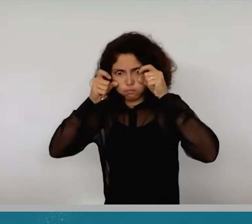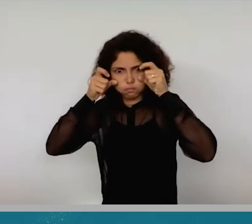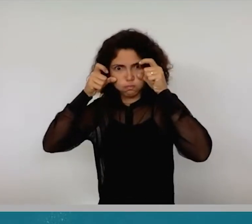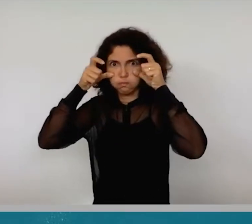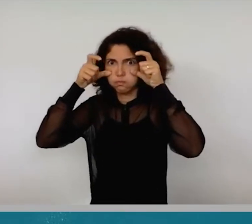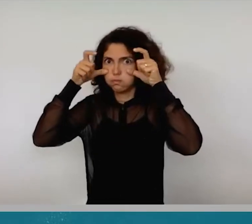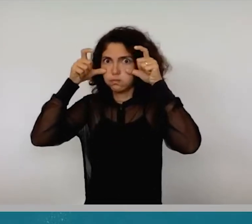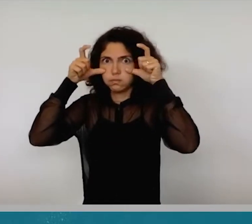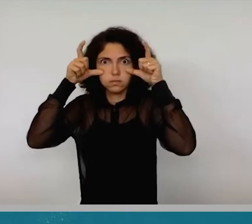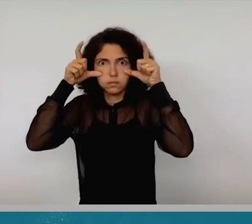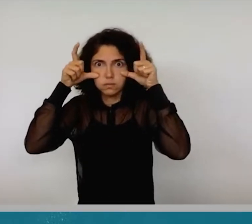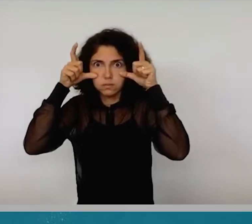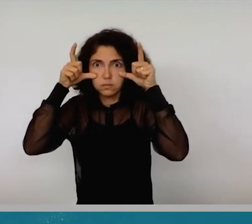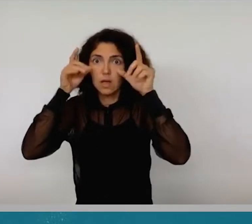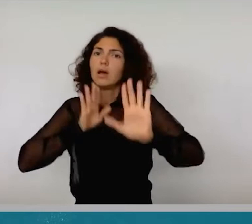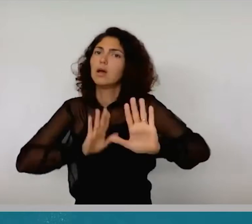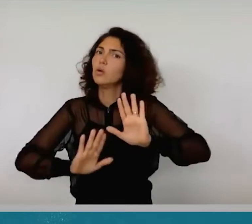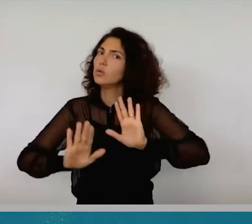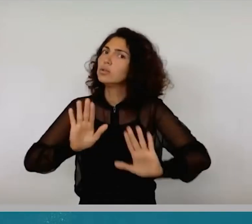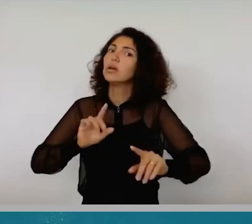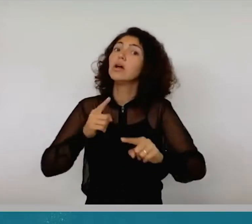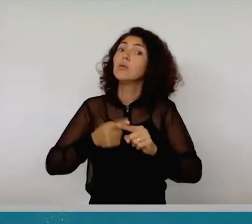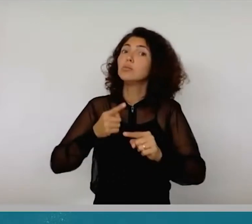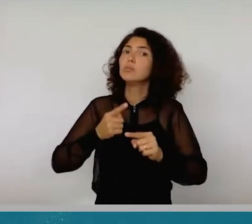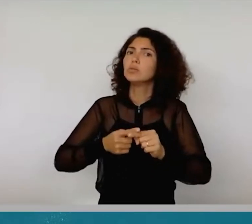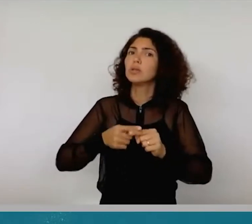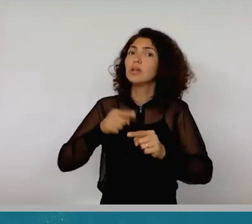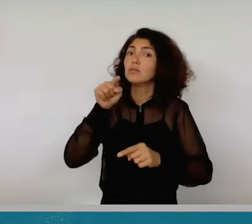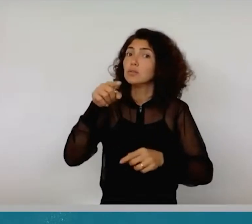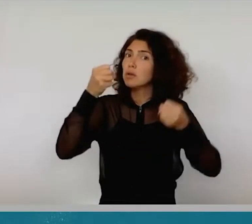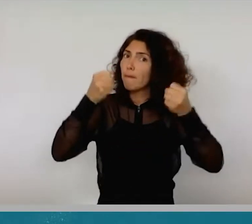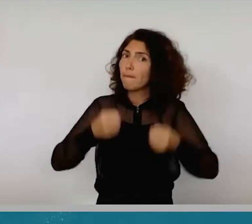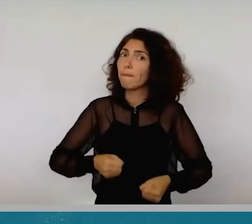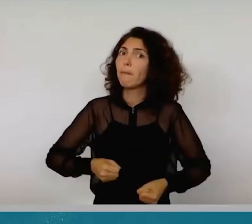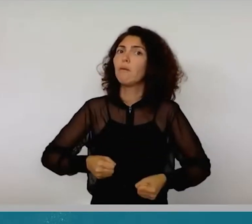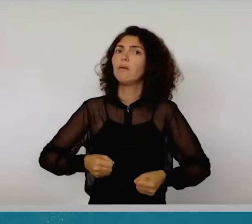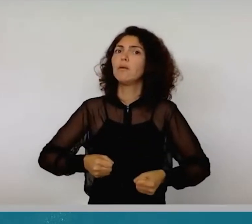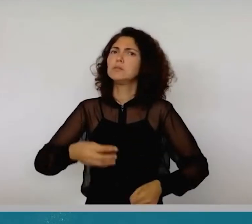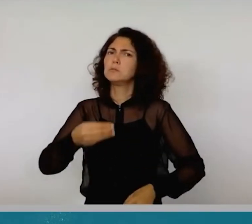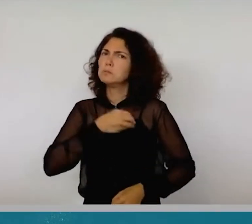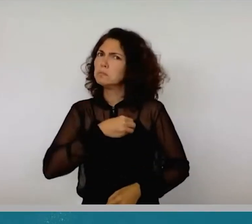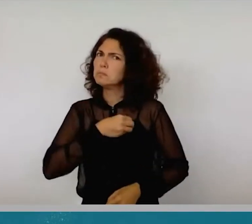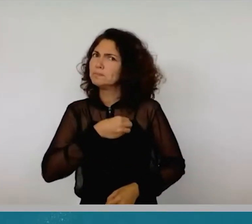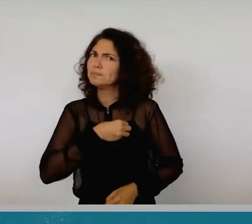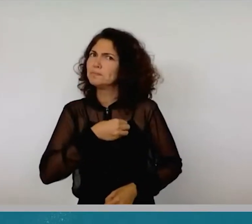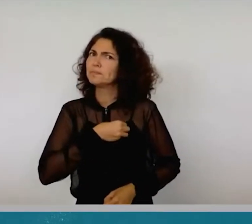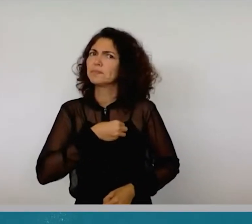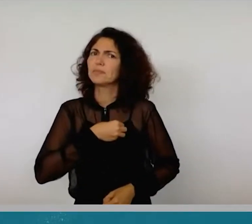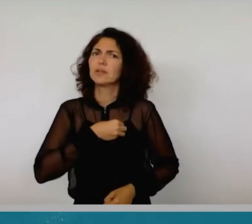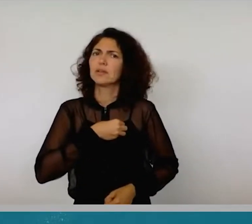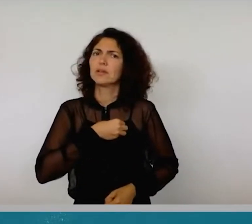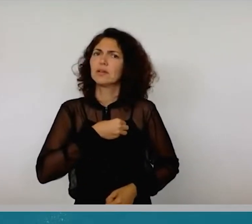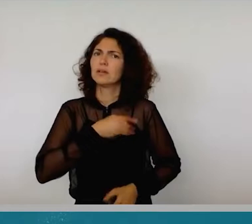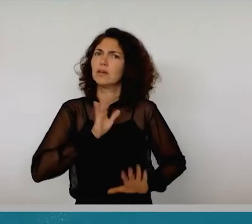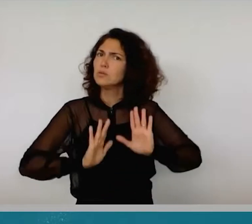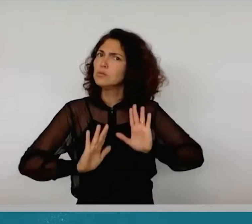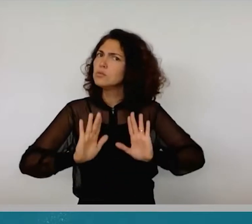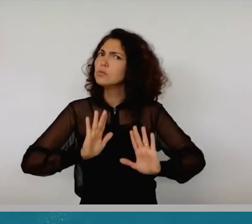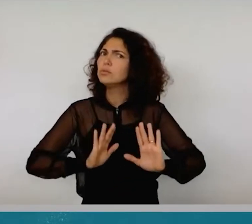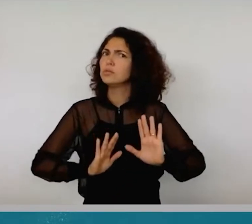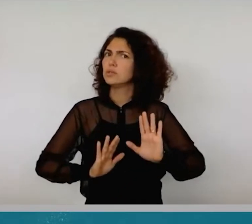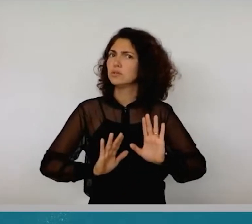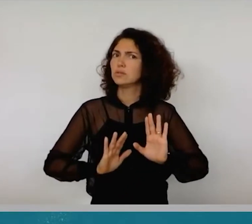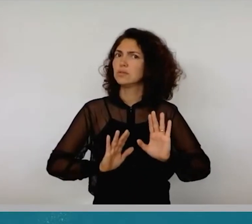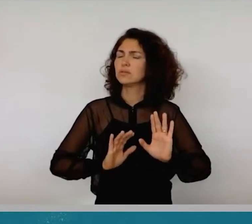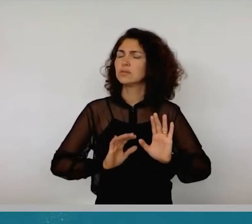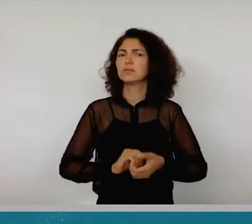certo? E se você, né, você alimenta a cobiça de